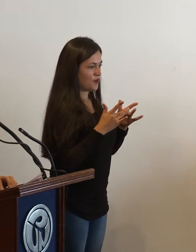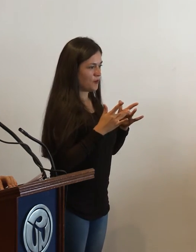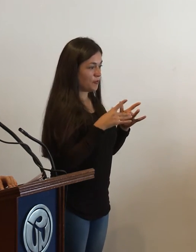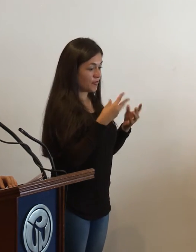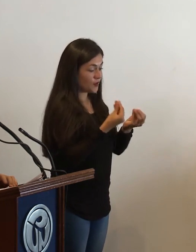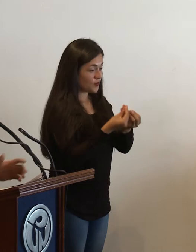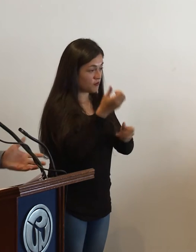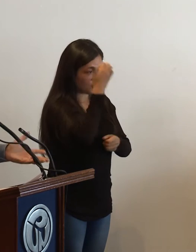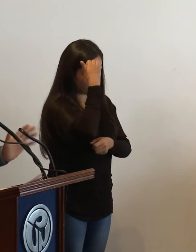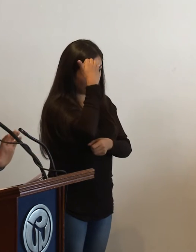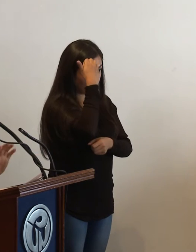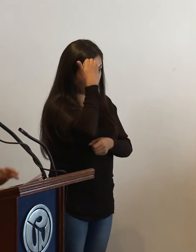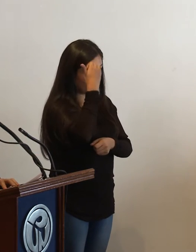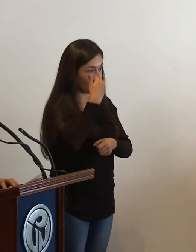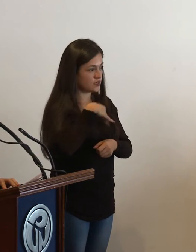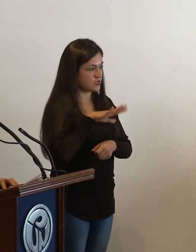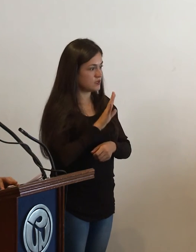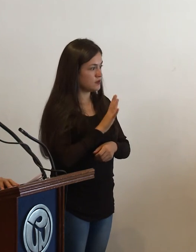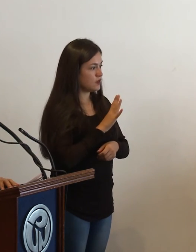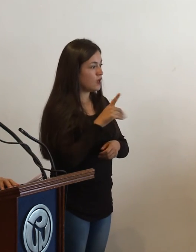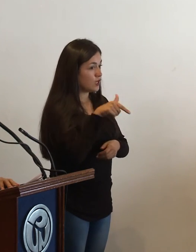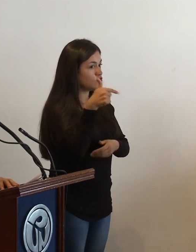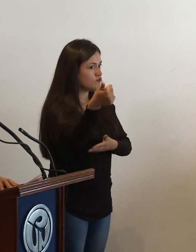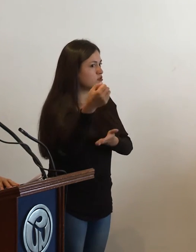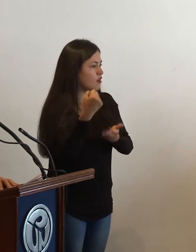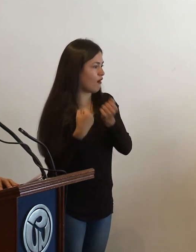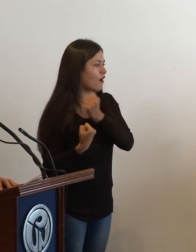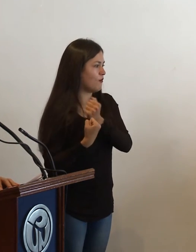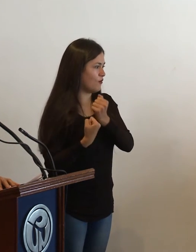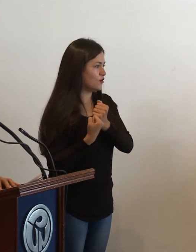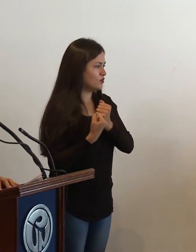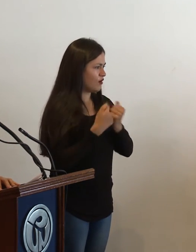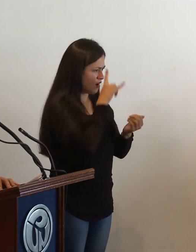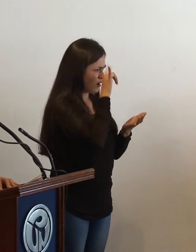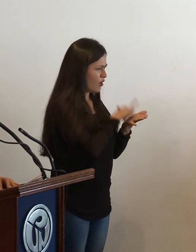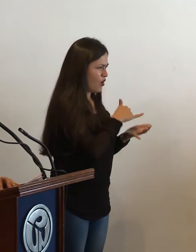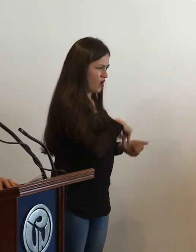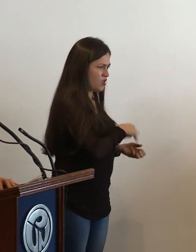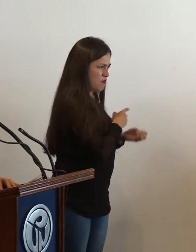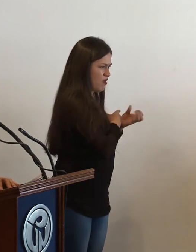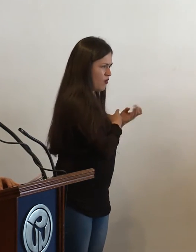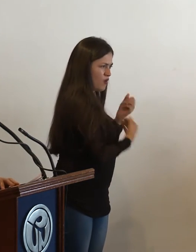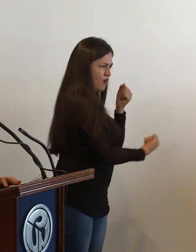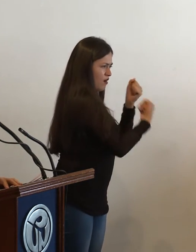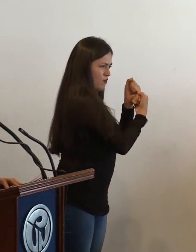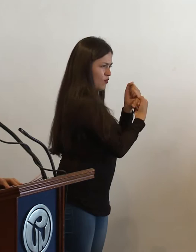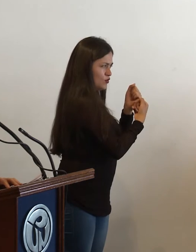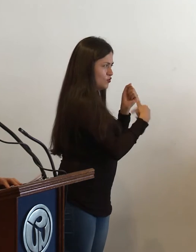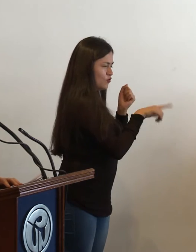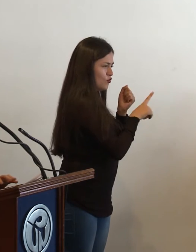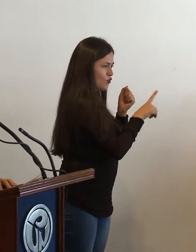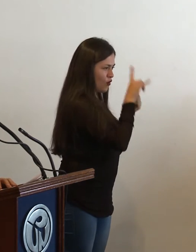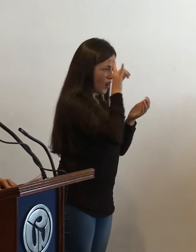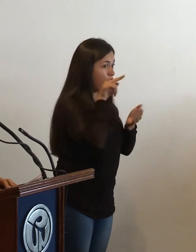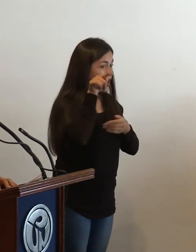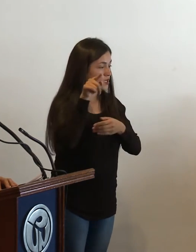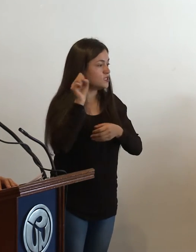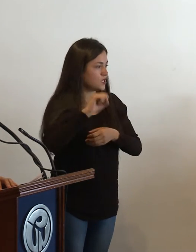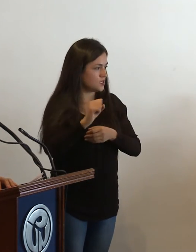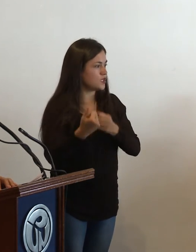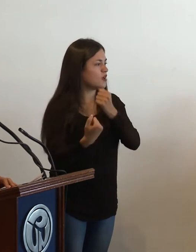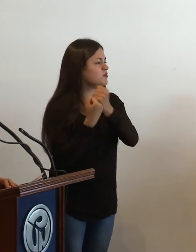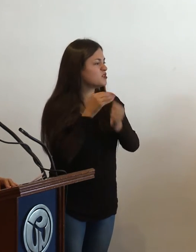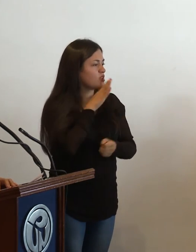apoyo que tal vez por lo que le escuché aquí a Lola no tuvieron tanto aquí en la pedagógica, del decano en ese